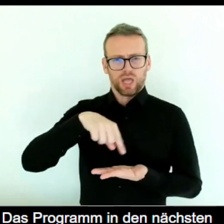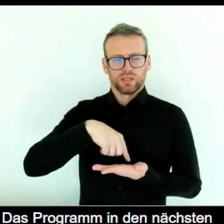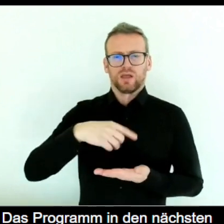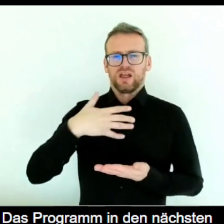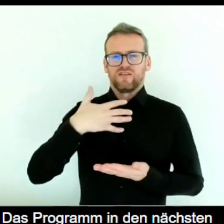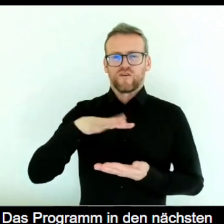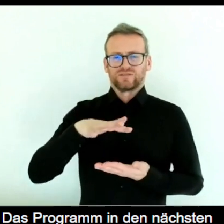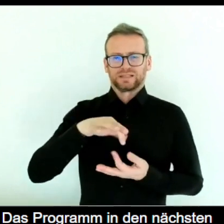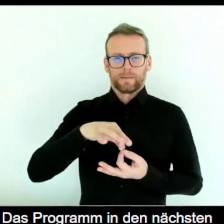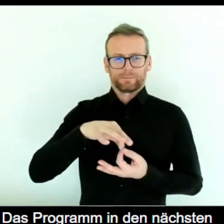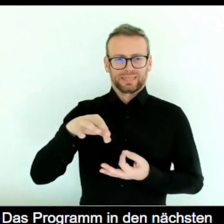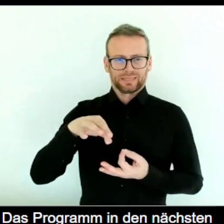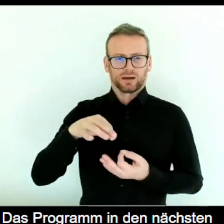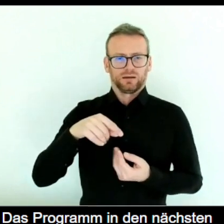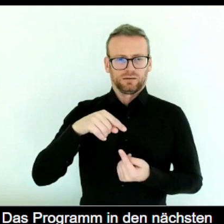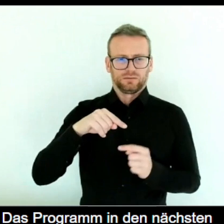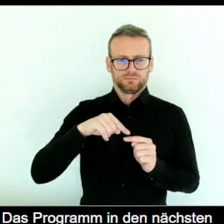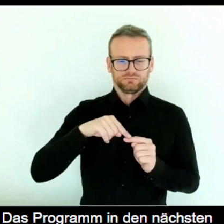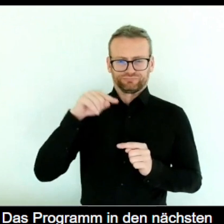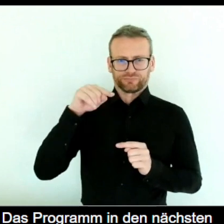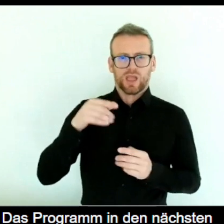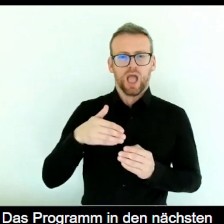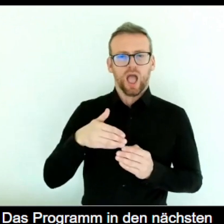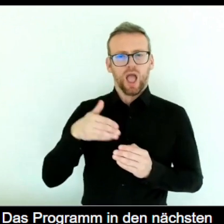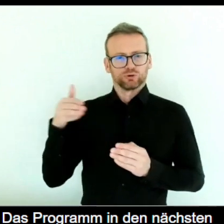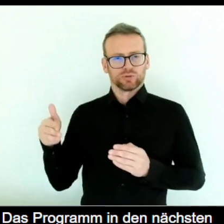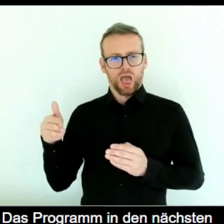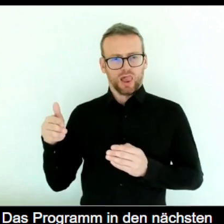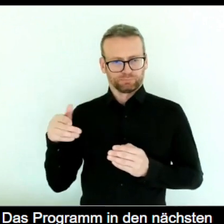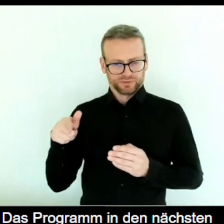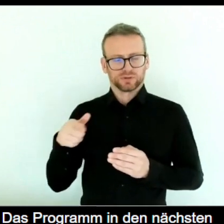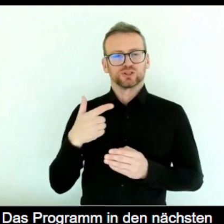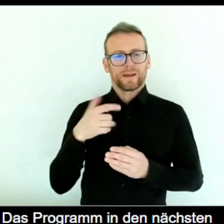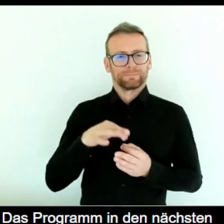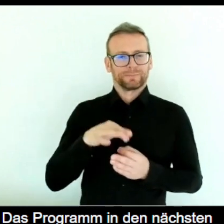Betroffener auch dagegen klagen. Das läuft halt wie bei jedem anderen Bauvorhaben auch.